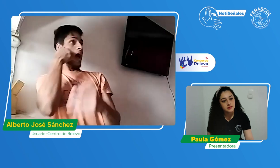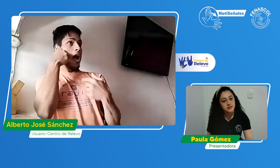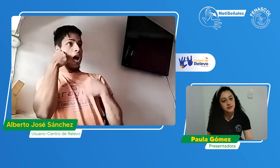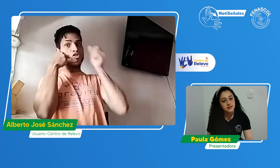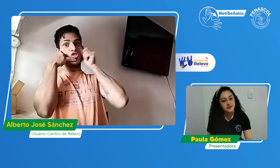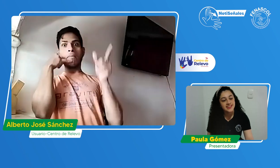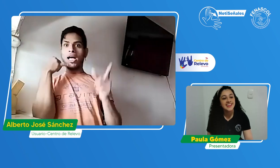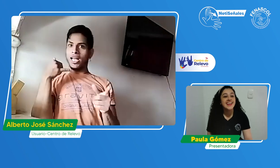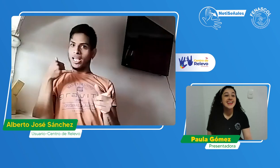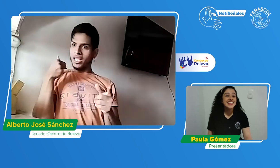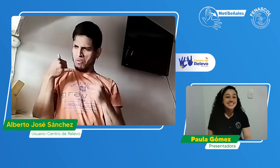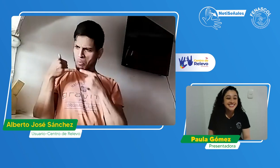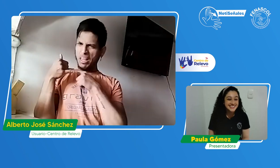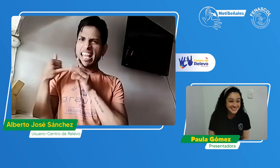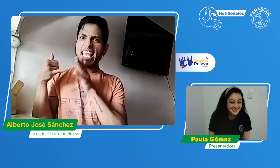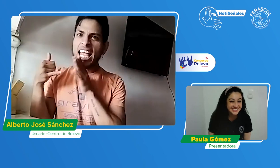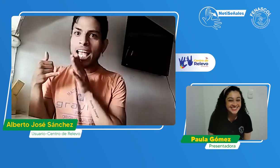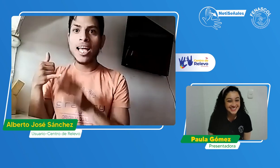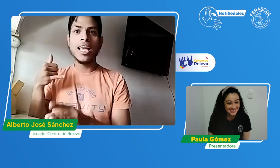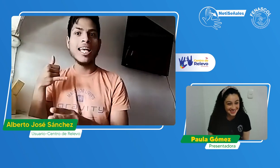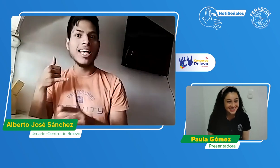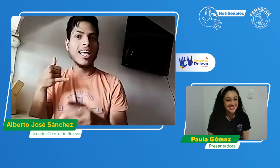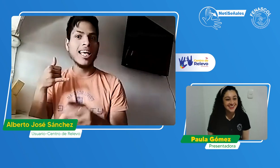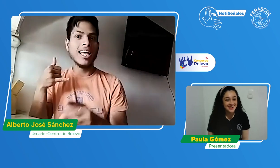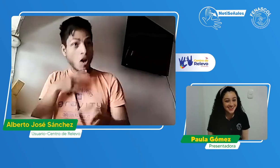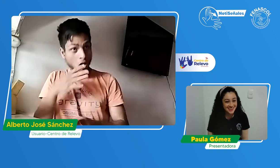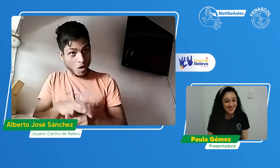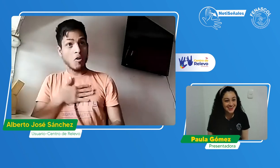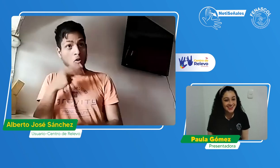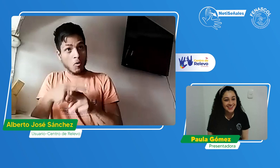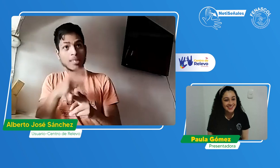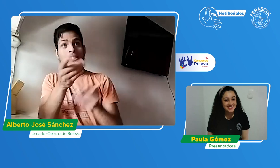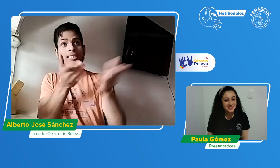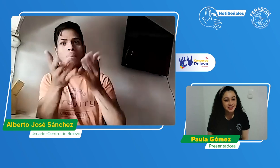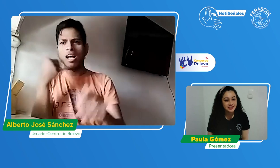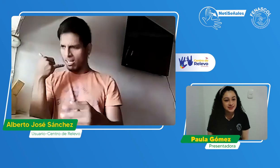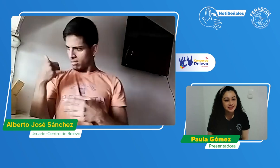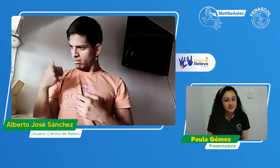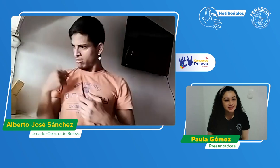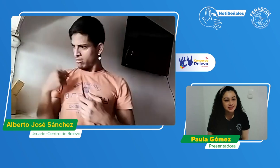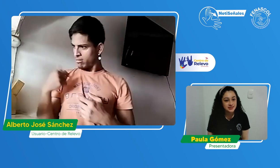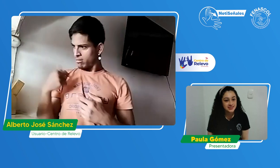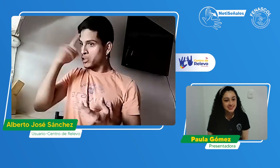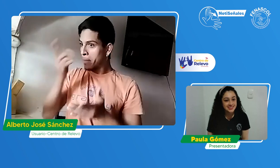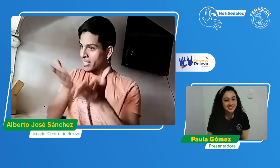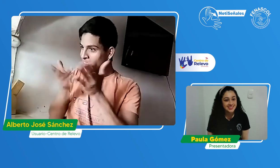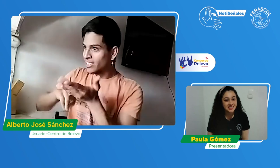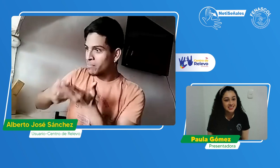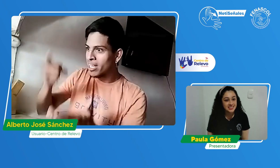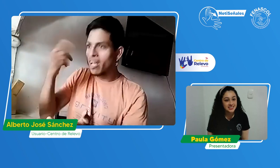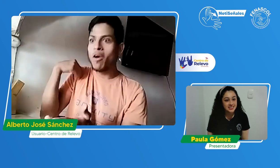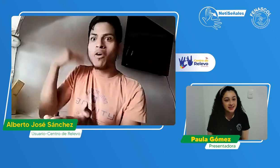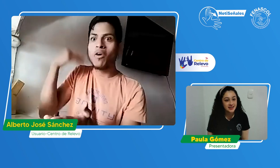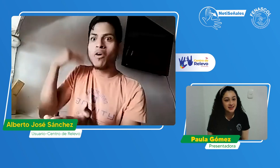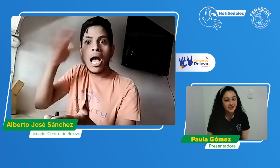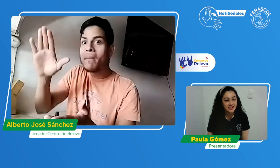vez fue pedirles el número de teléfono y hacer la llamada se sorprendieron mucho claro preguntaron quién les hablaba